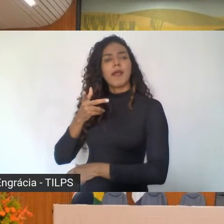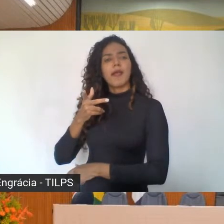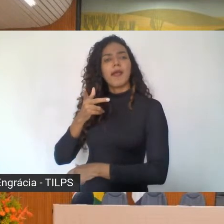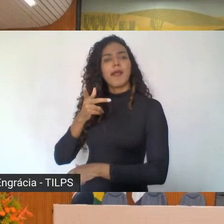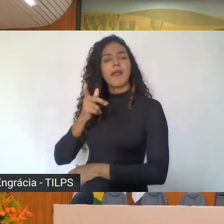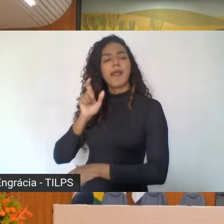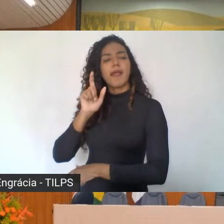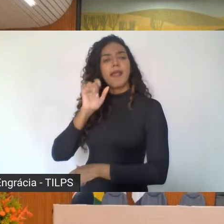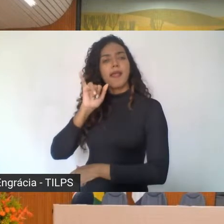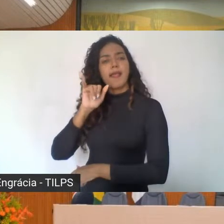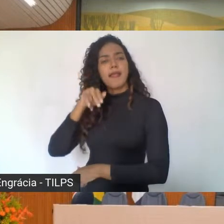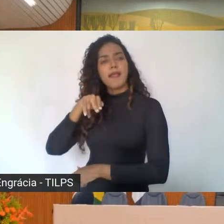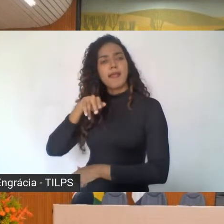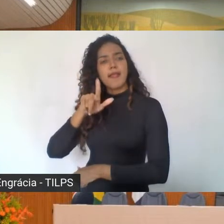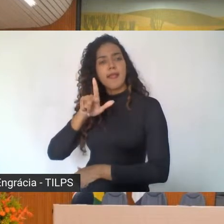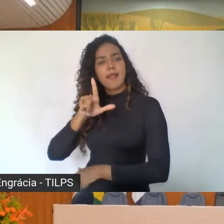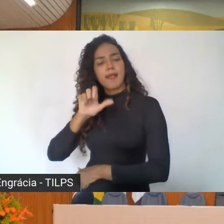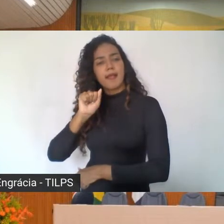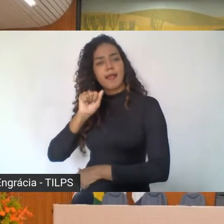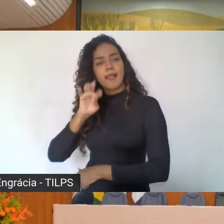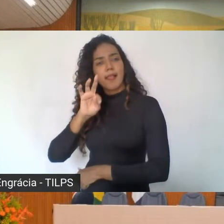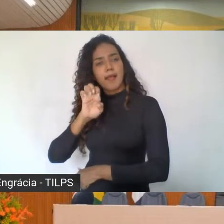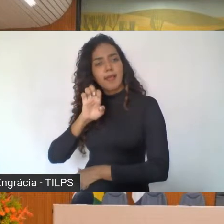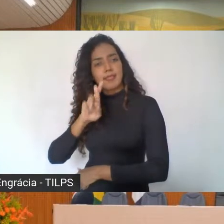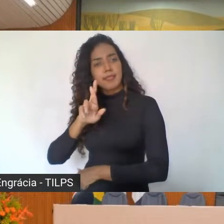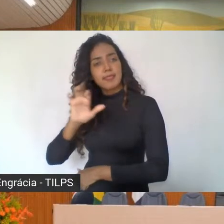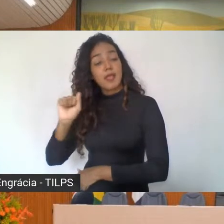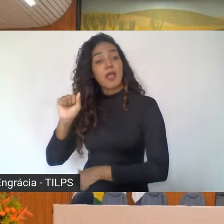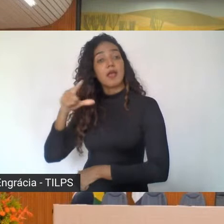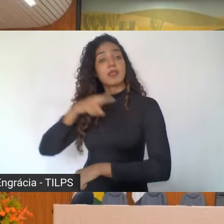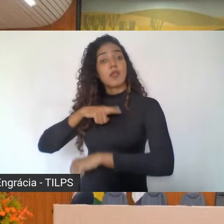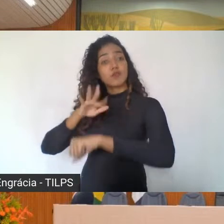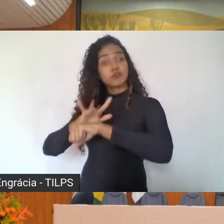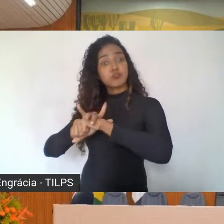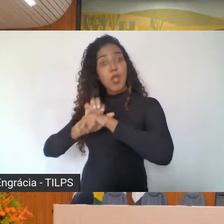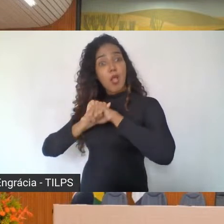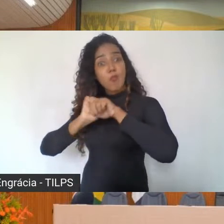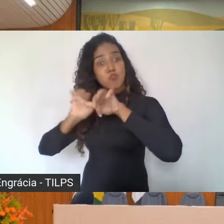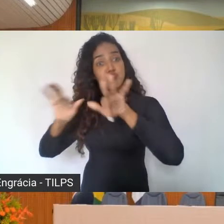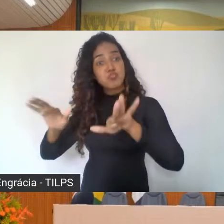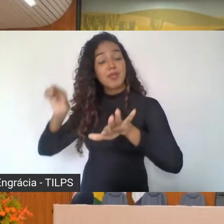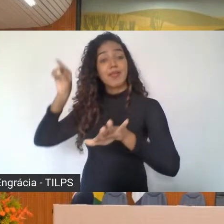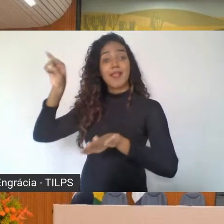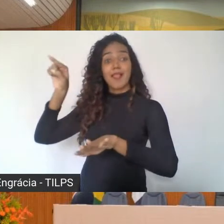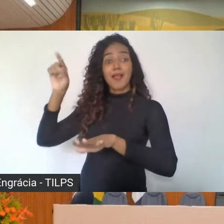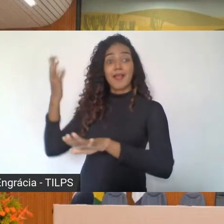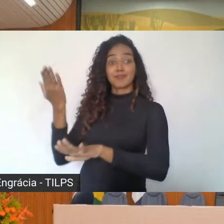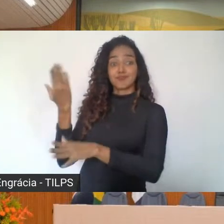então, o distanciamento, se praticou o distanciamento social. E